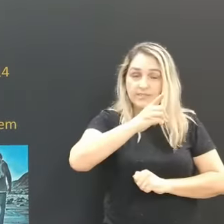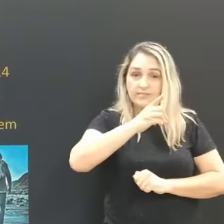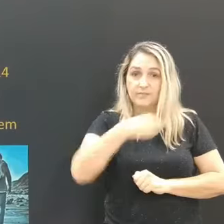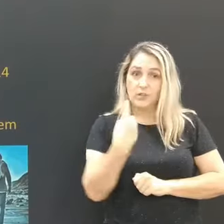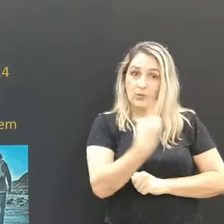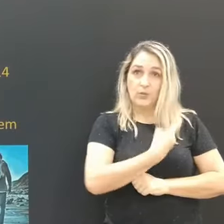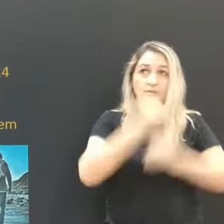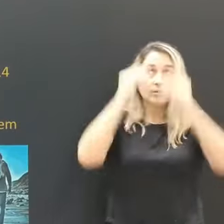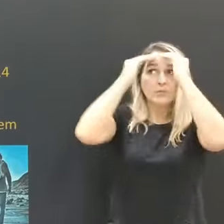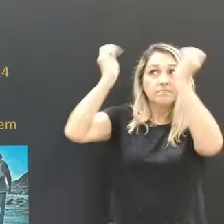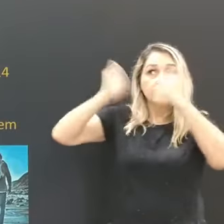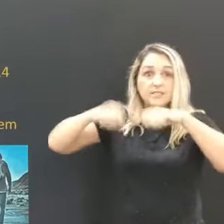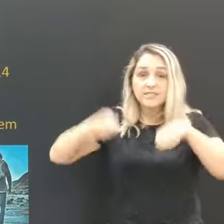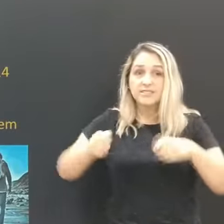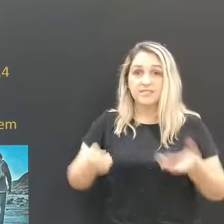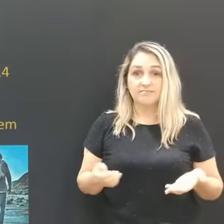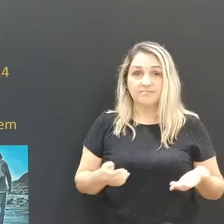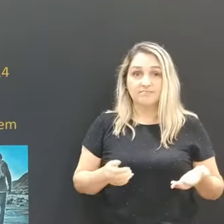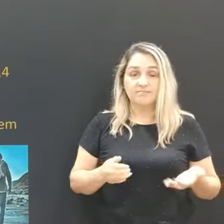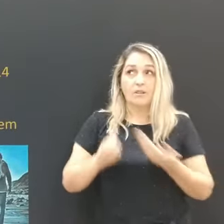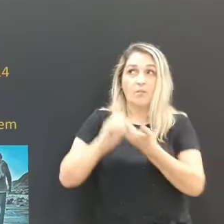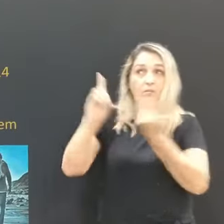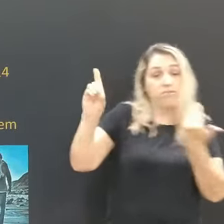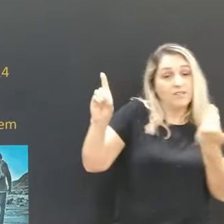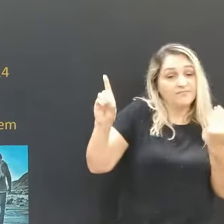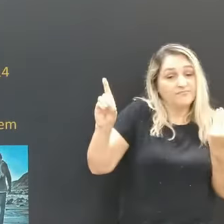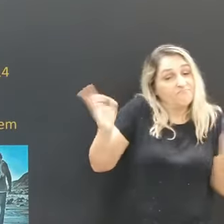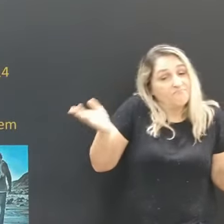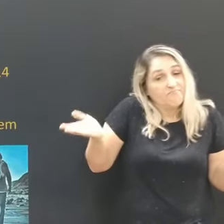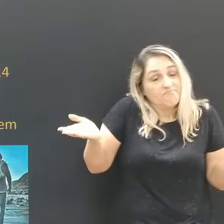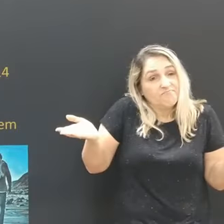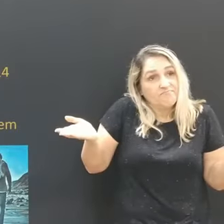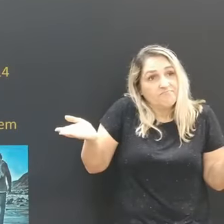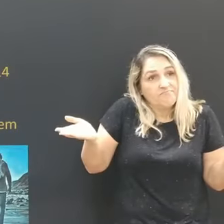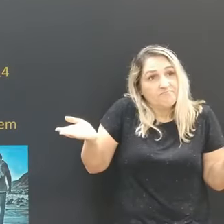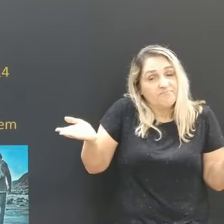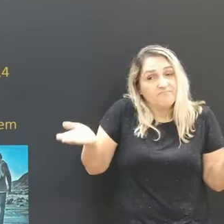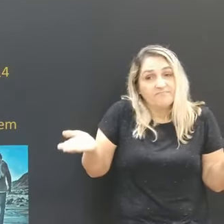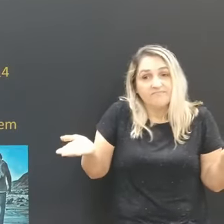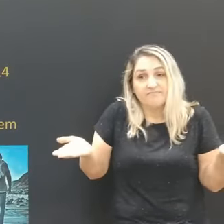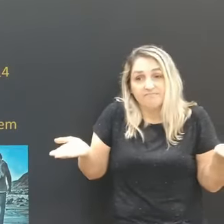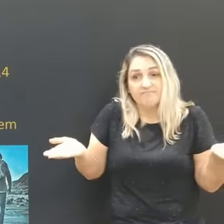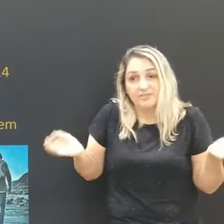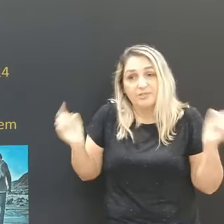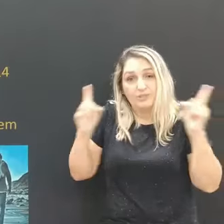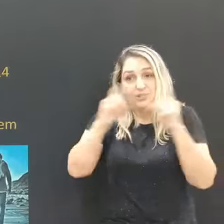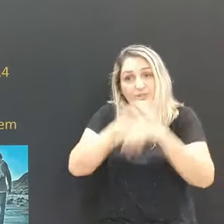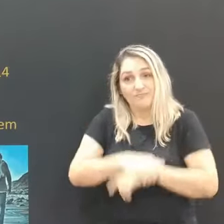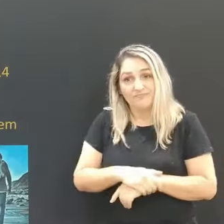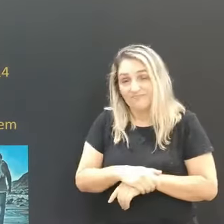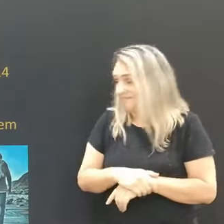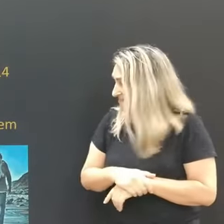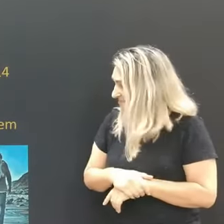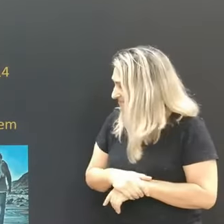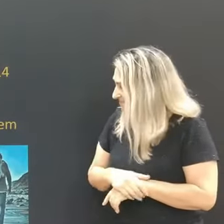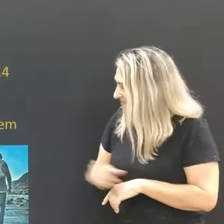a Deus. E é muito importante isso, porque quando nós não obedecemos a Deus, corremos o risco de nos afastarmos dele, e